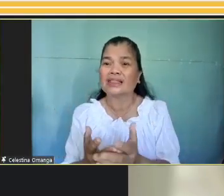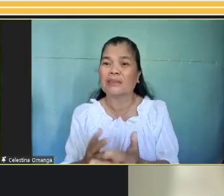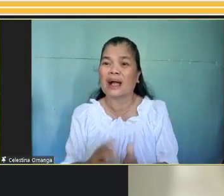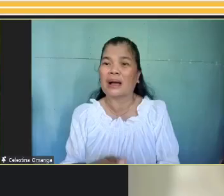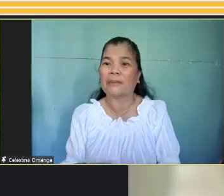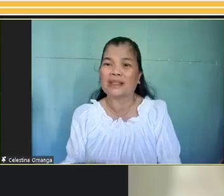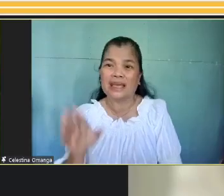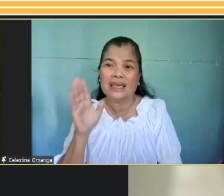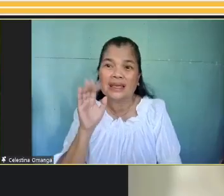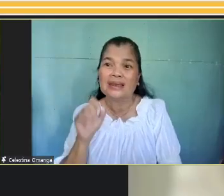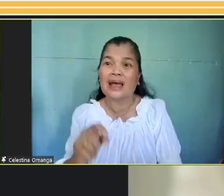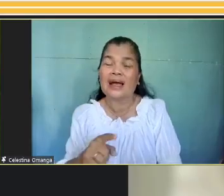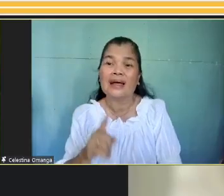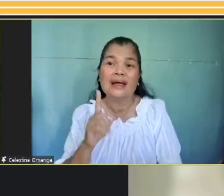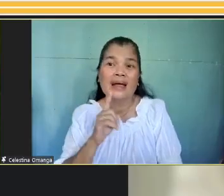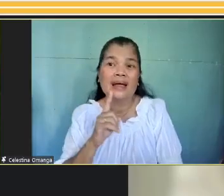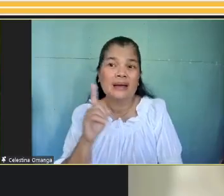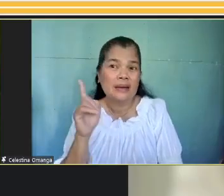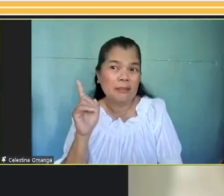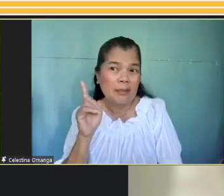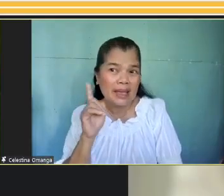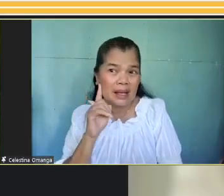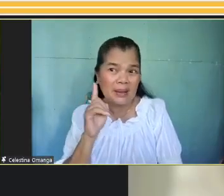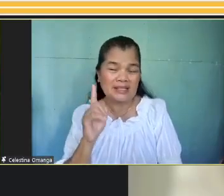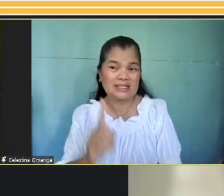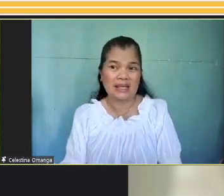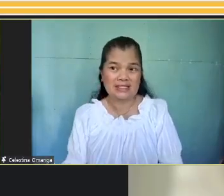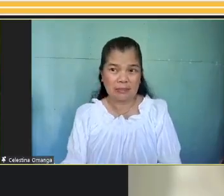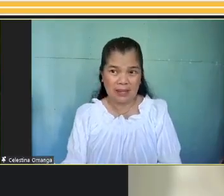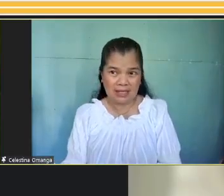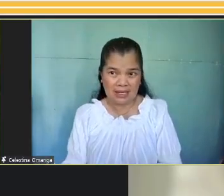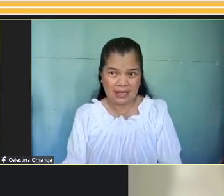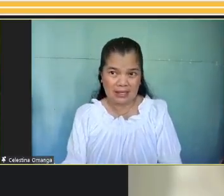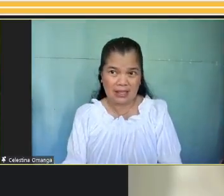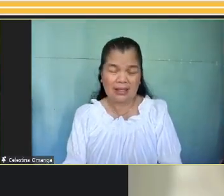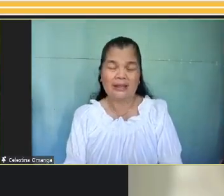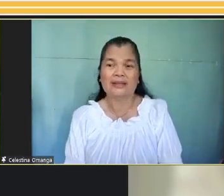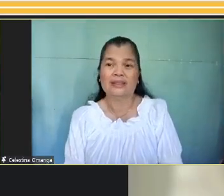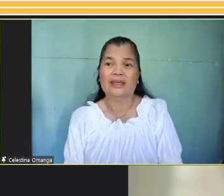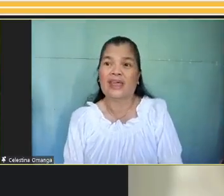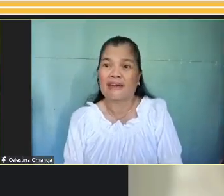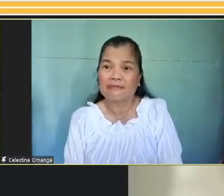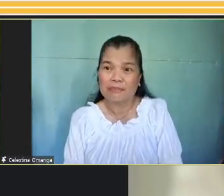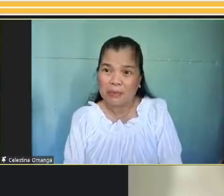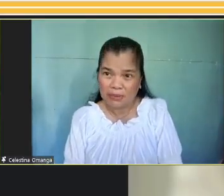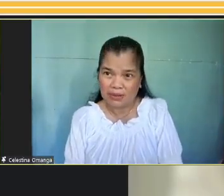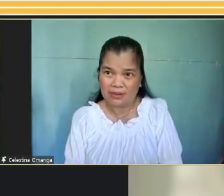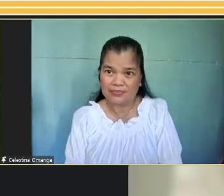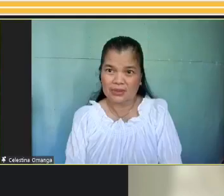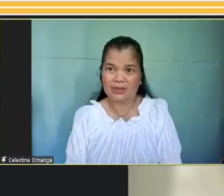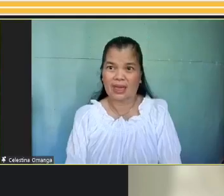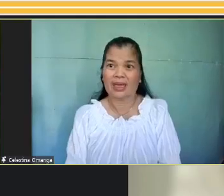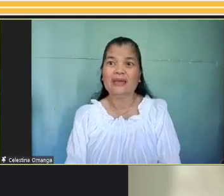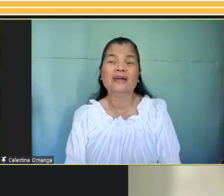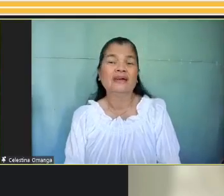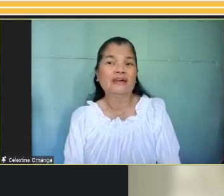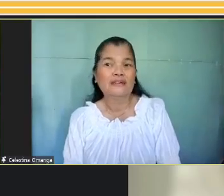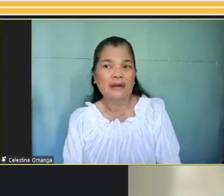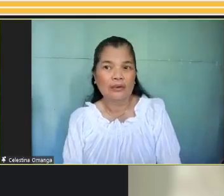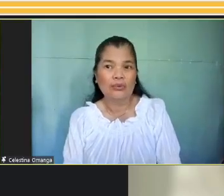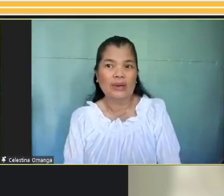ng ating mga kapatid na may kapansanan sa pandinig. The deaf people.